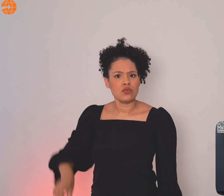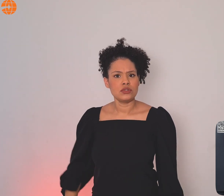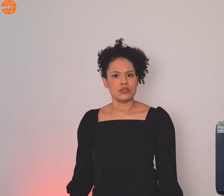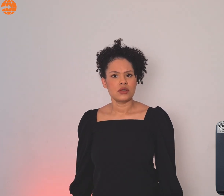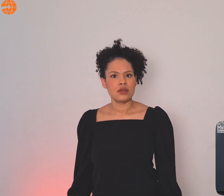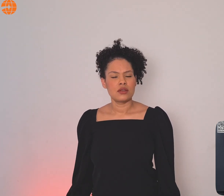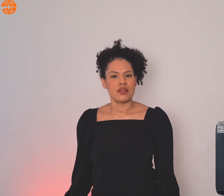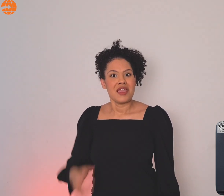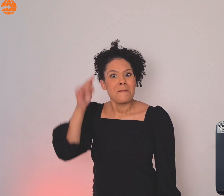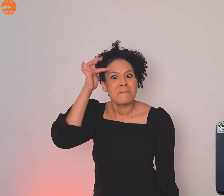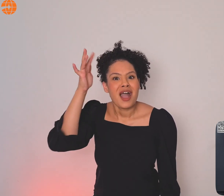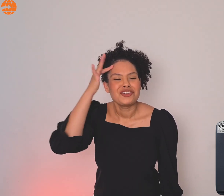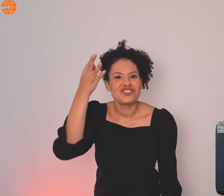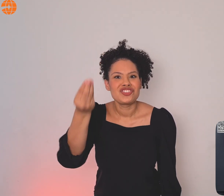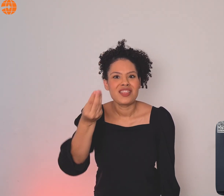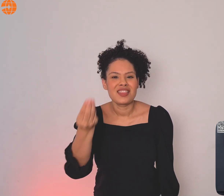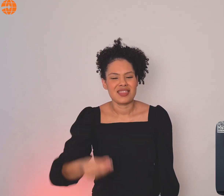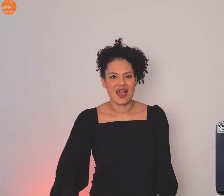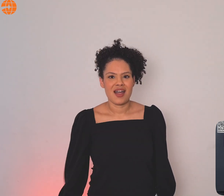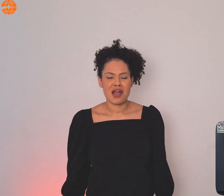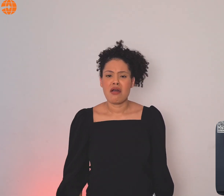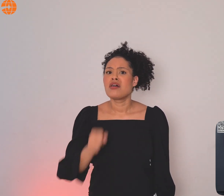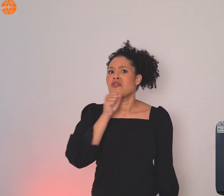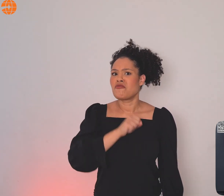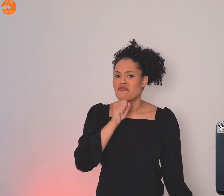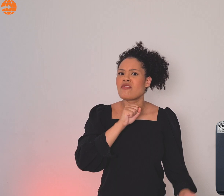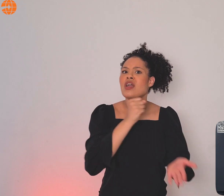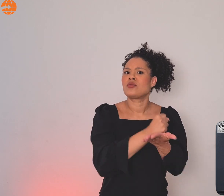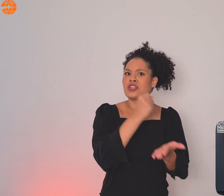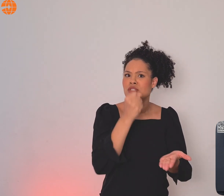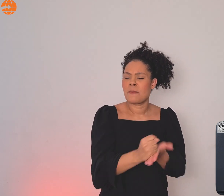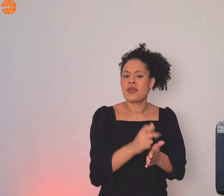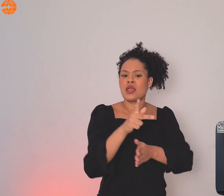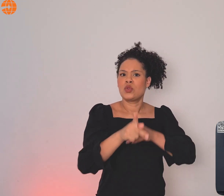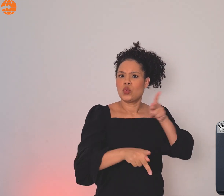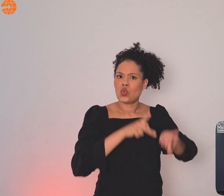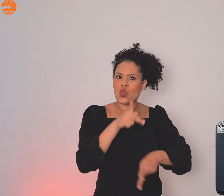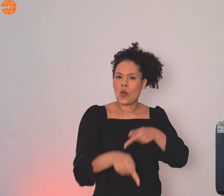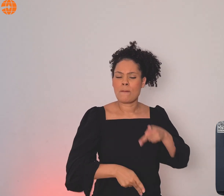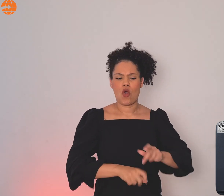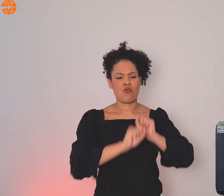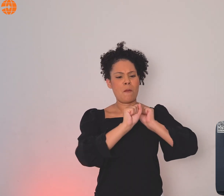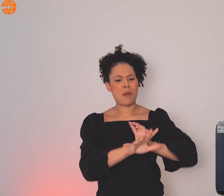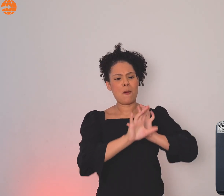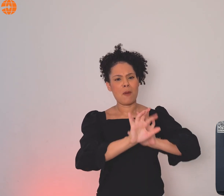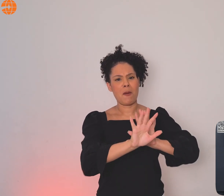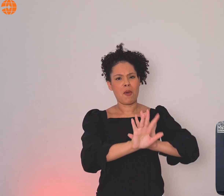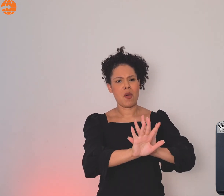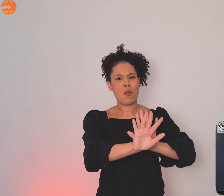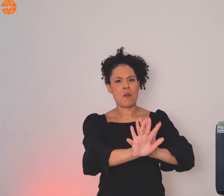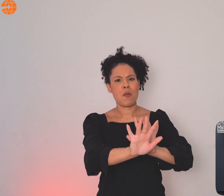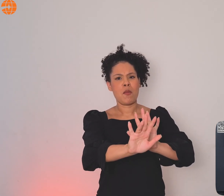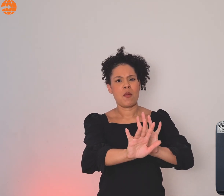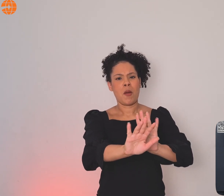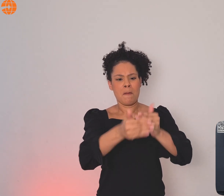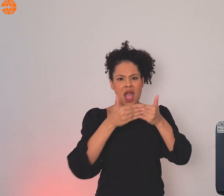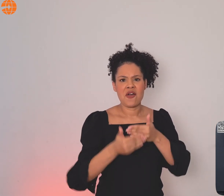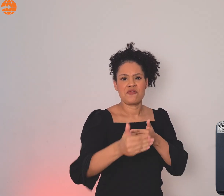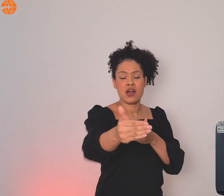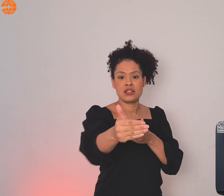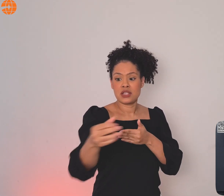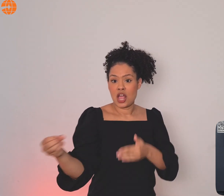Querido, do mesmo jeito que no Velho Testamento o povo marchava, a igreja no Novo Testamento